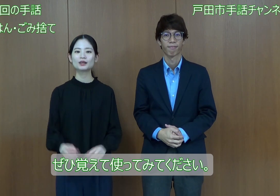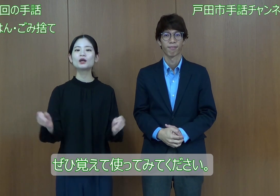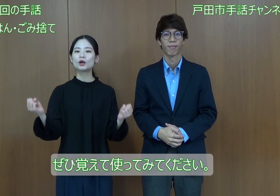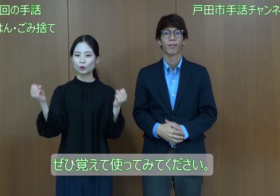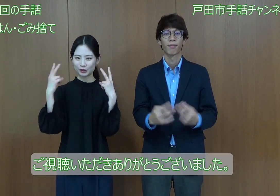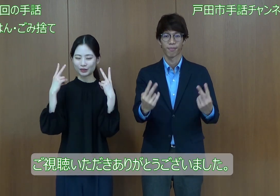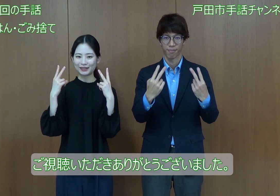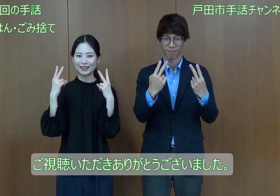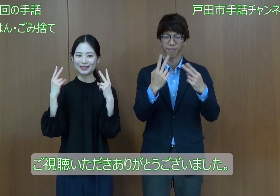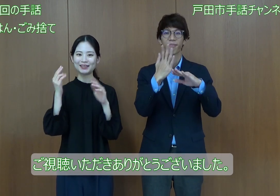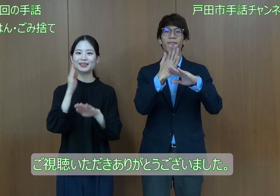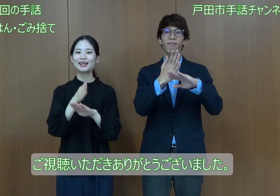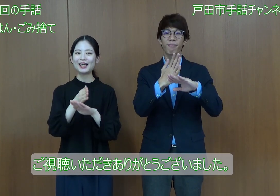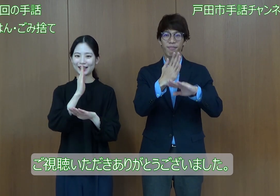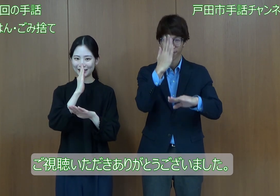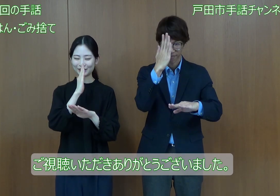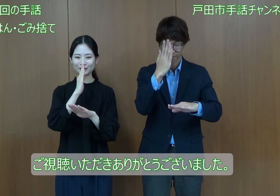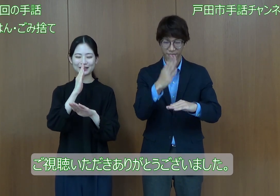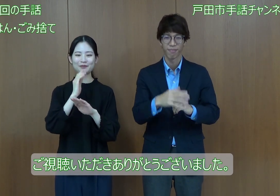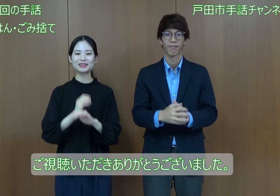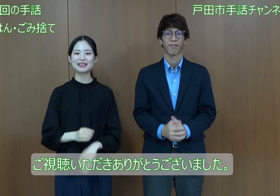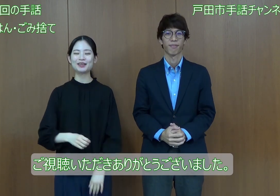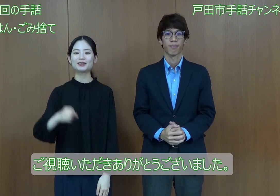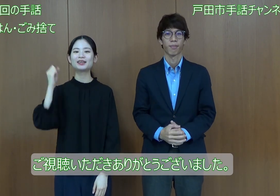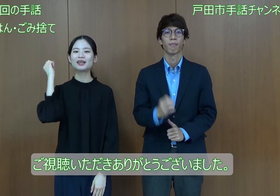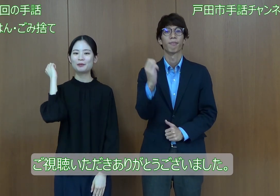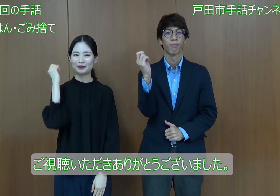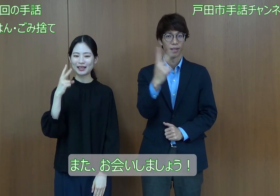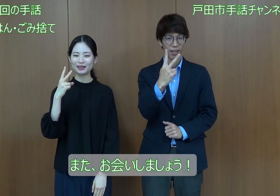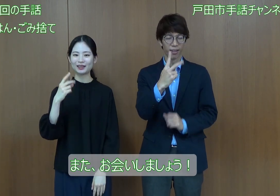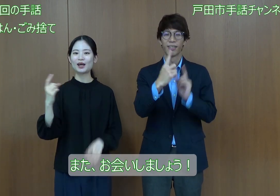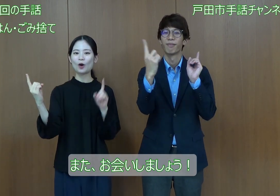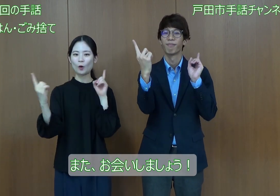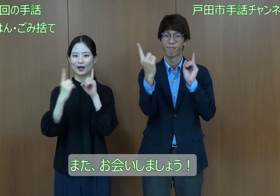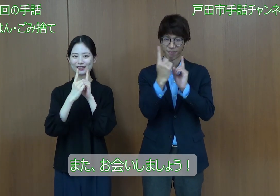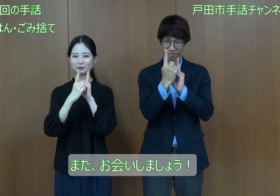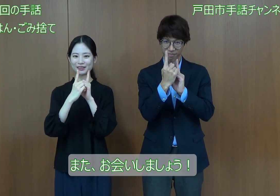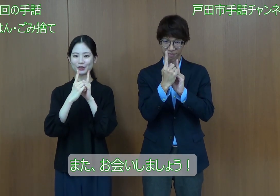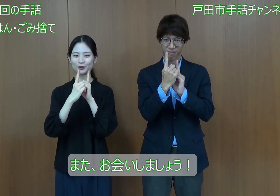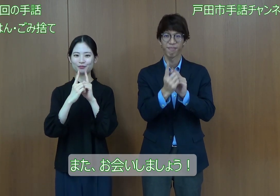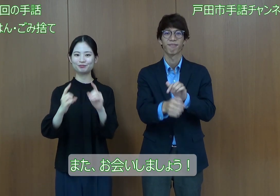ご視聴いただきありがとうございました。またお会いしましょう。